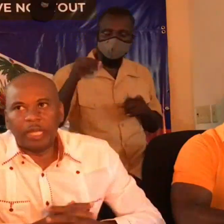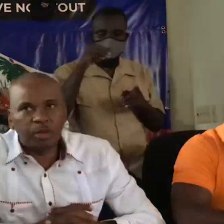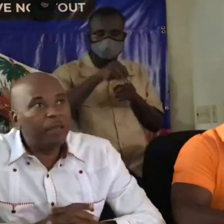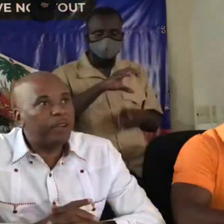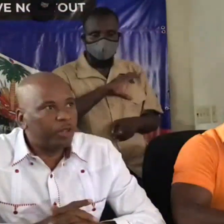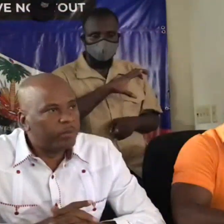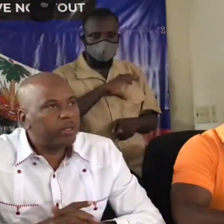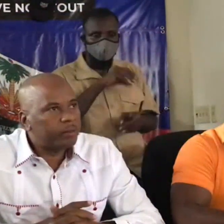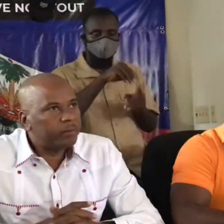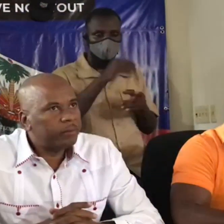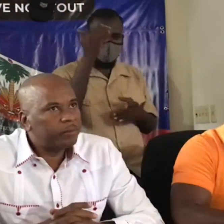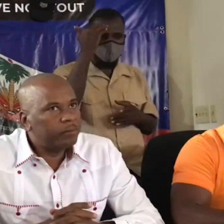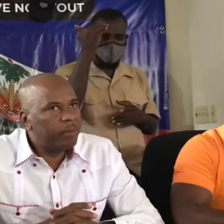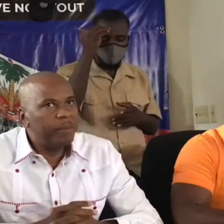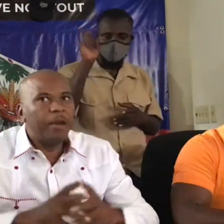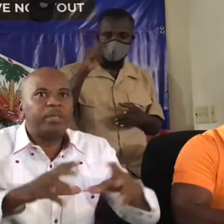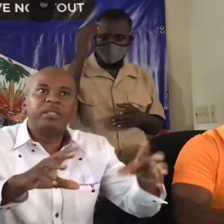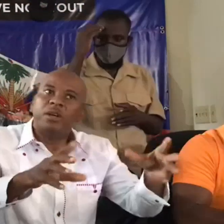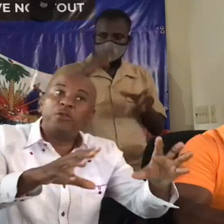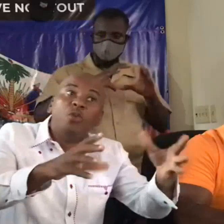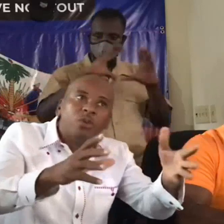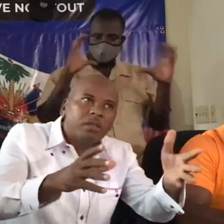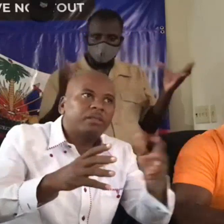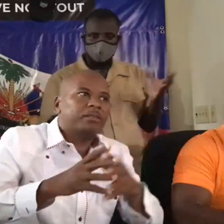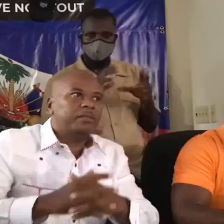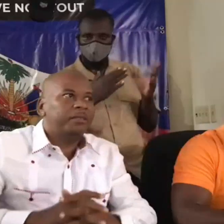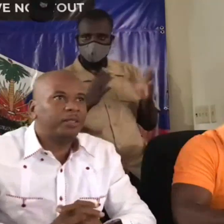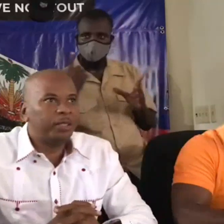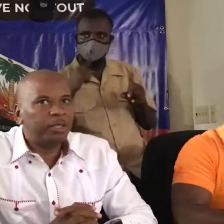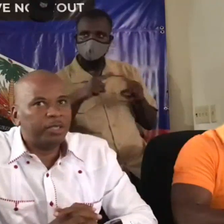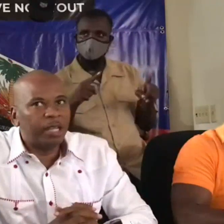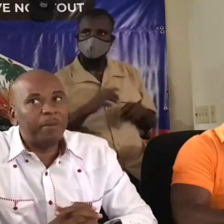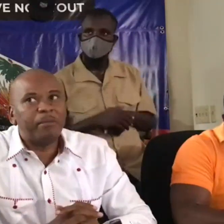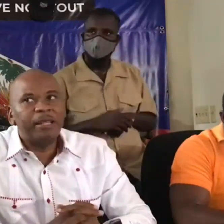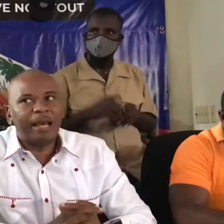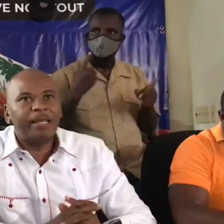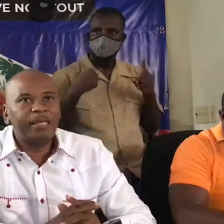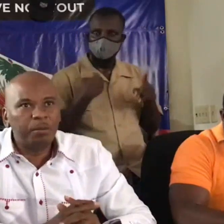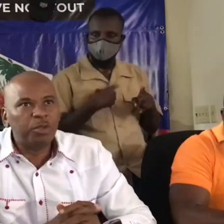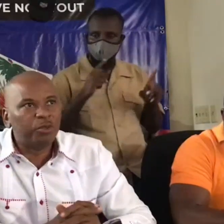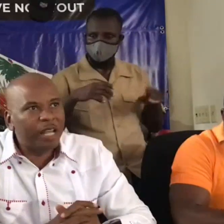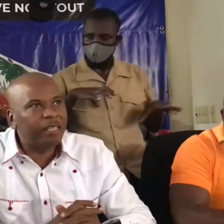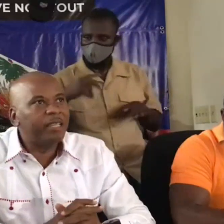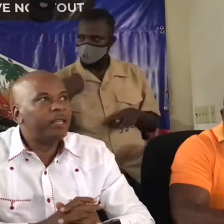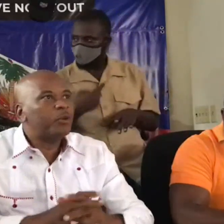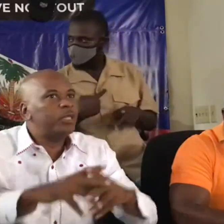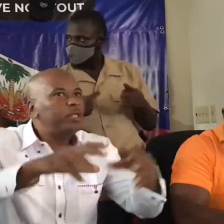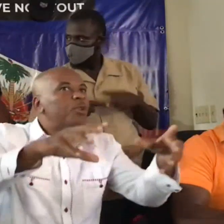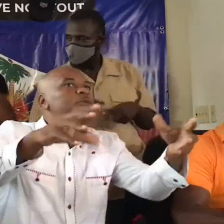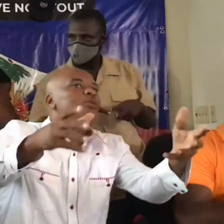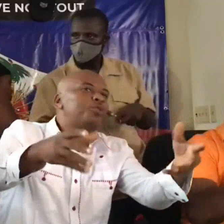position sur la question du référendum. Même là, il y a un petit gens flou. Jean département d'État a dit pour Jovenel que